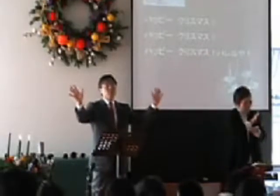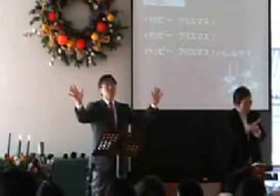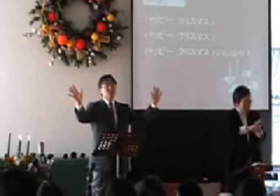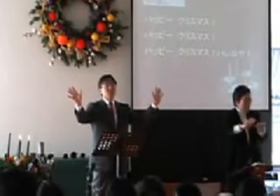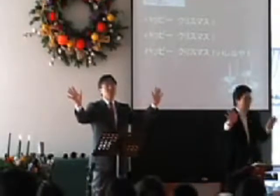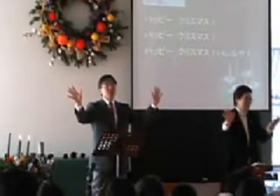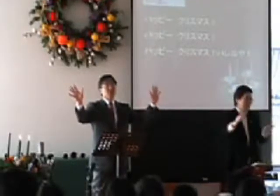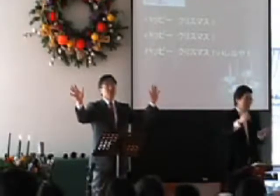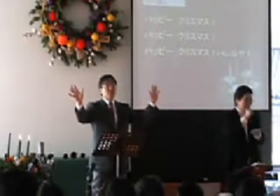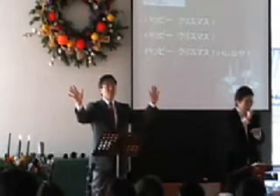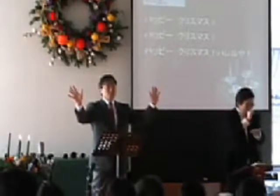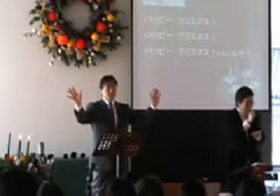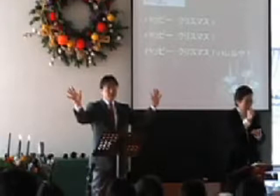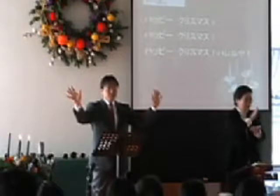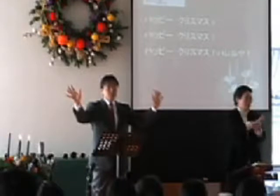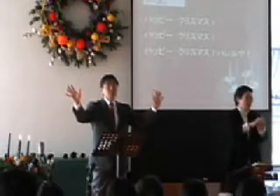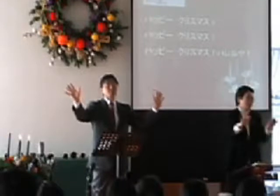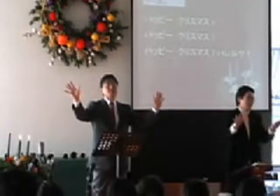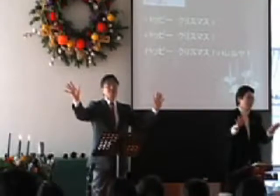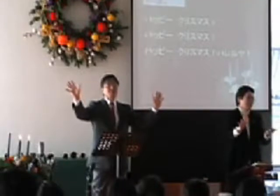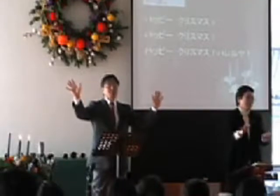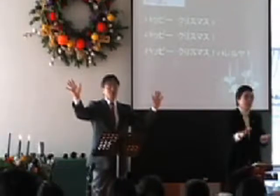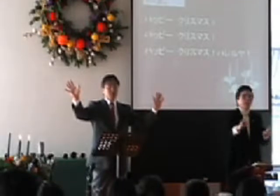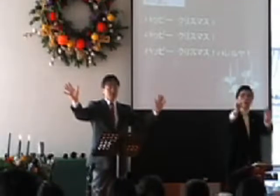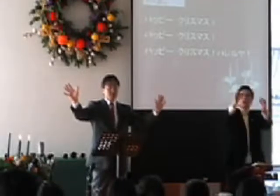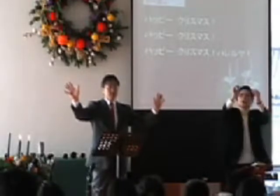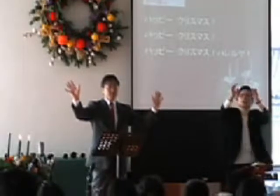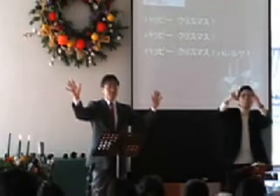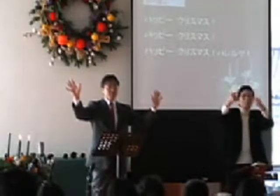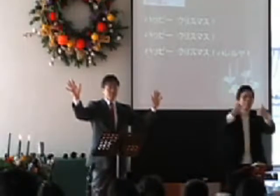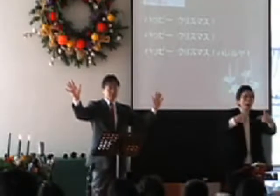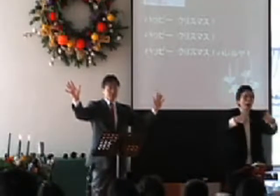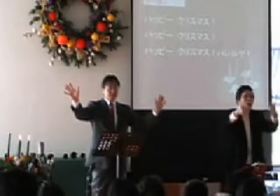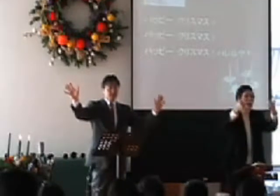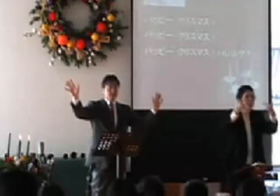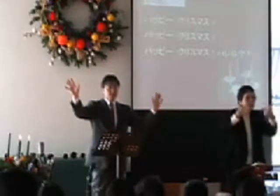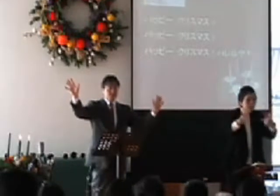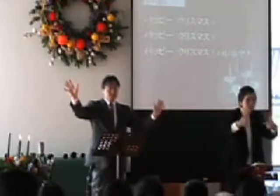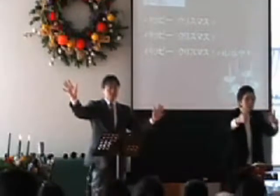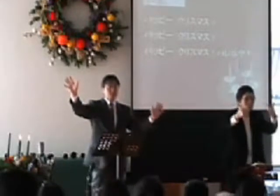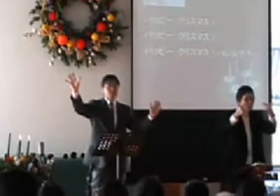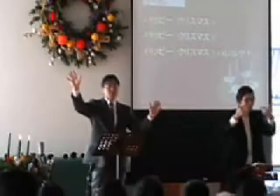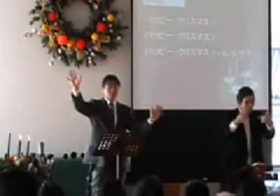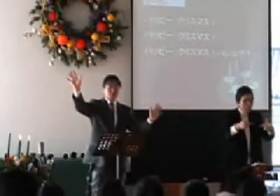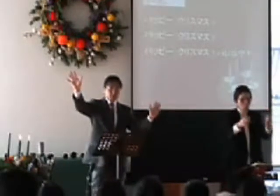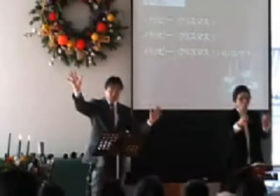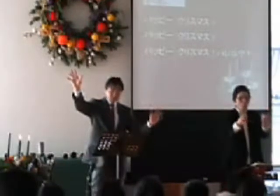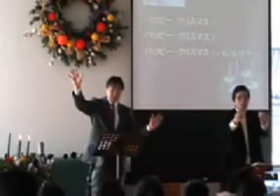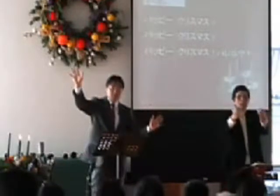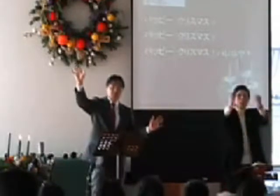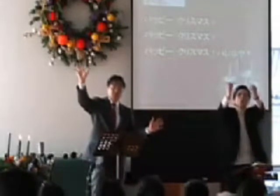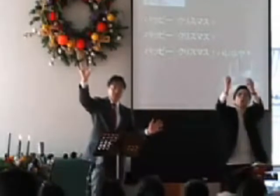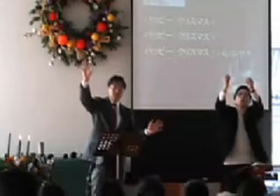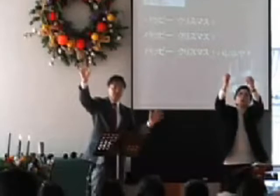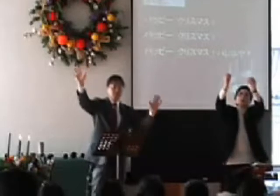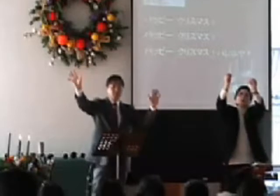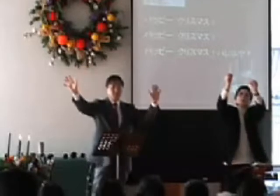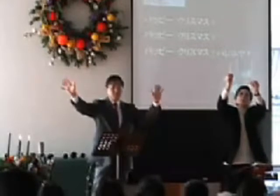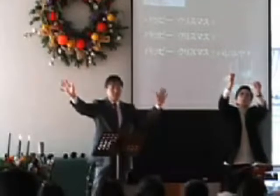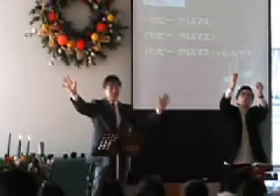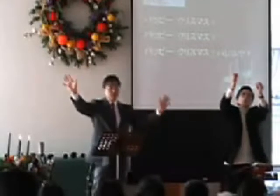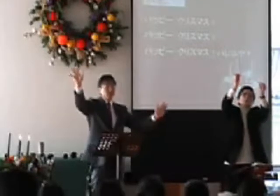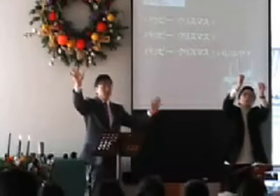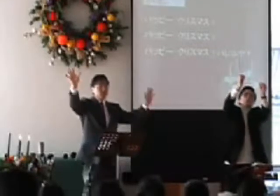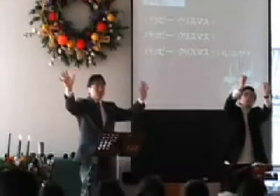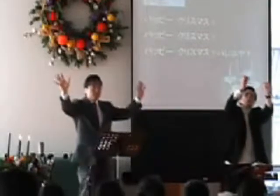もう星に襲われるぐらいの感じです。びっしり星です。ものすごく綺麗